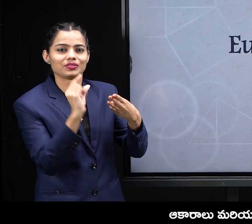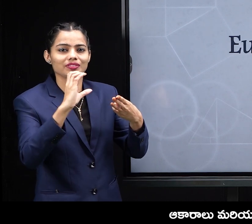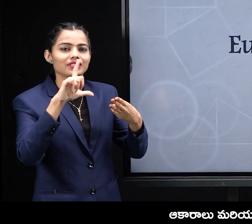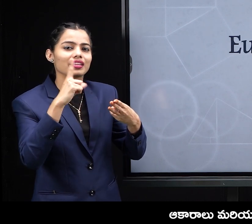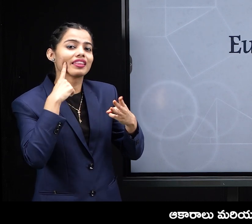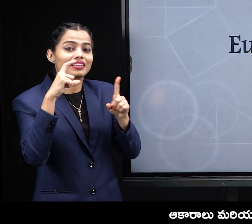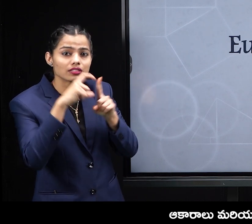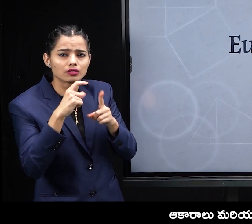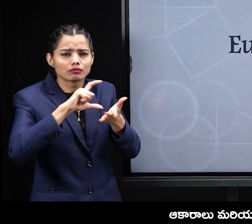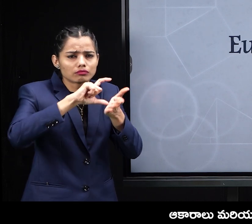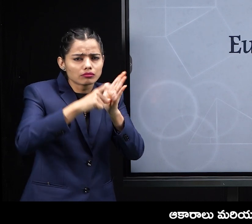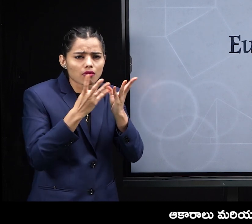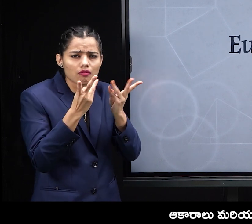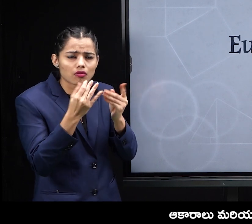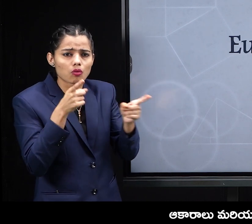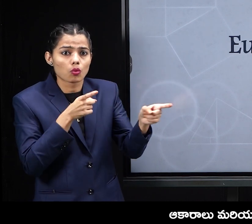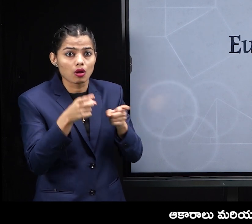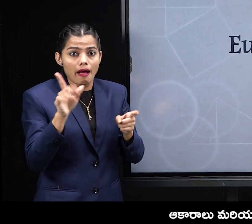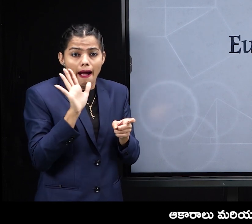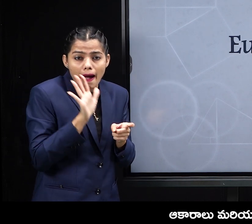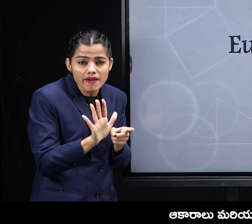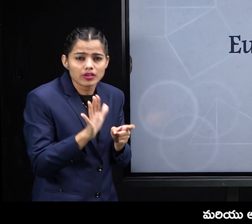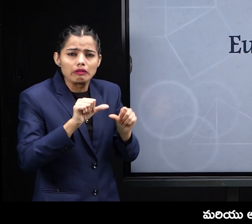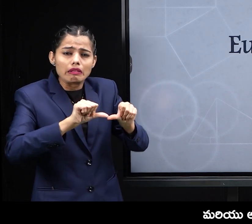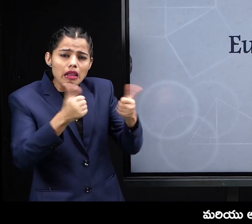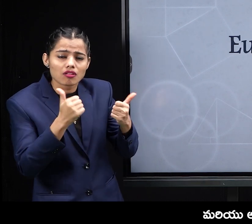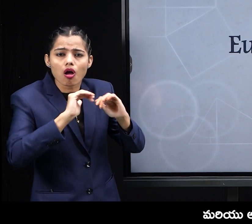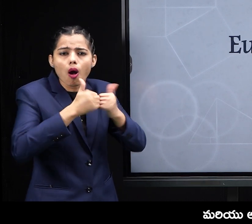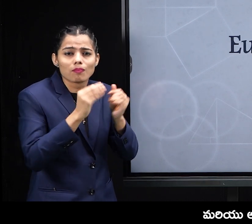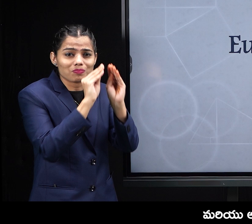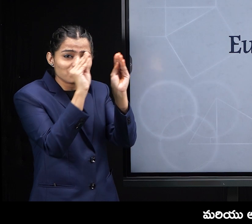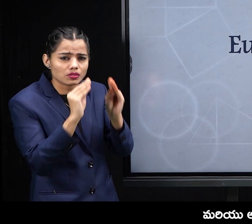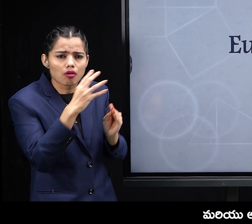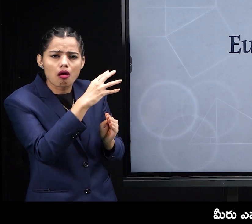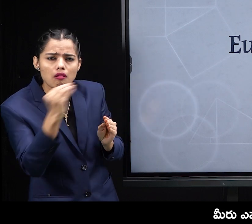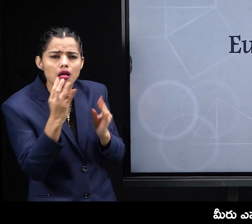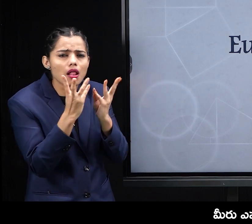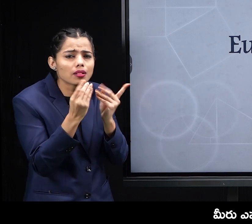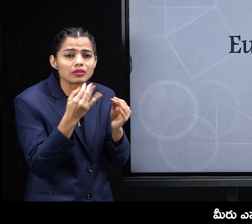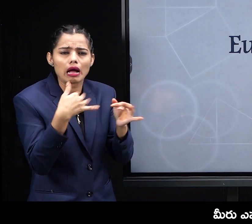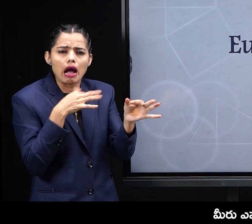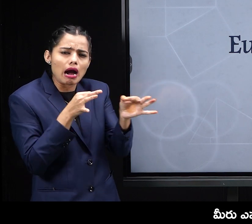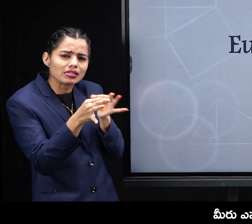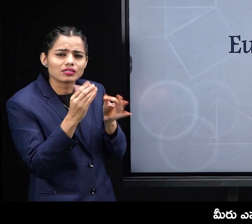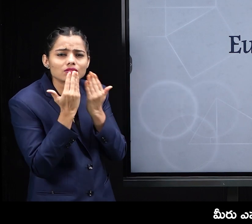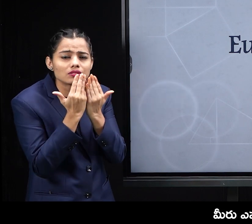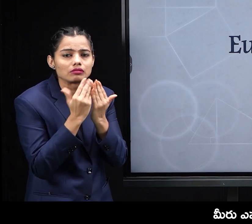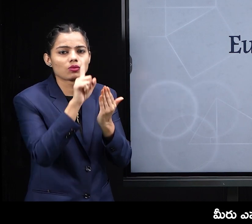ஆகாராலுமரியும் பொம்மலும்தCapριயா நிற்வைக்ச வாட்டாயி மரியும் அத்தியைனம் சேச வழத்தாயனி மீறு எப்படேன அலுசி சித்துண்ணார